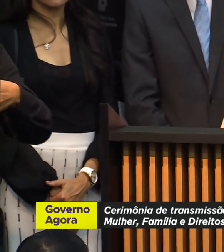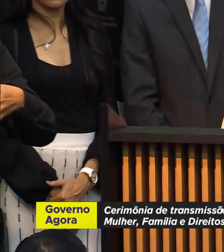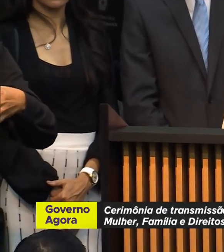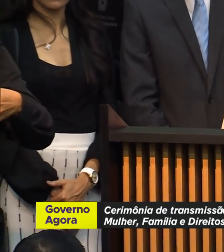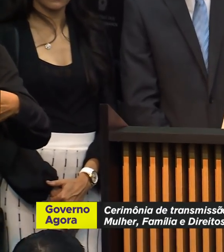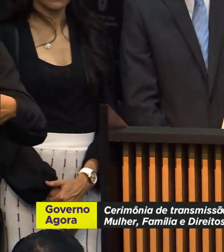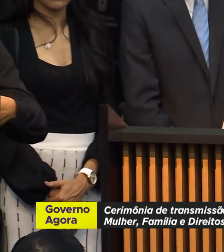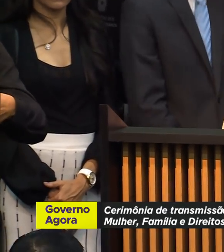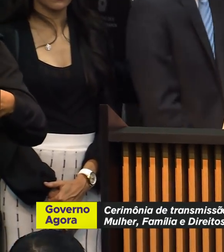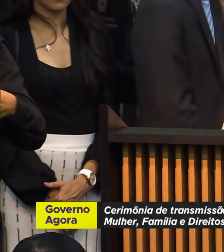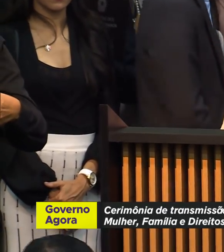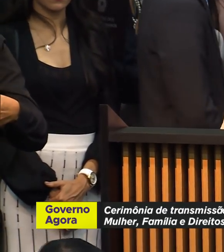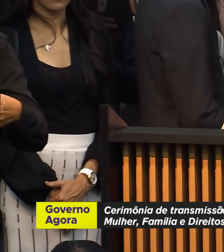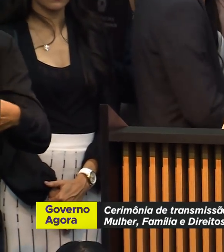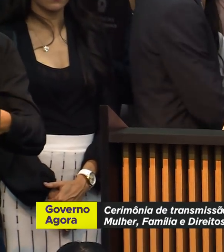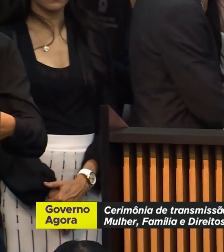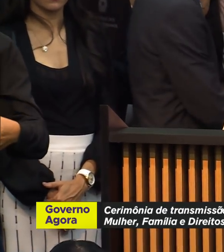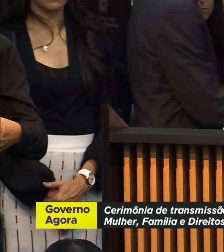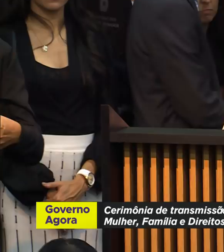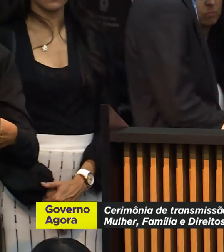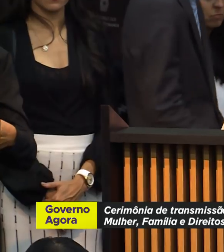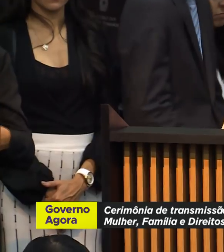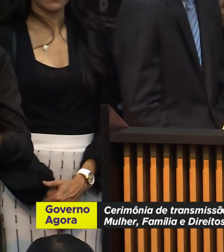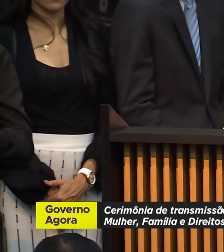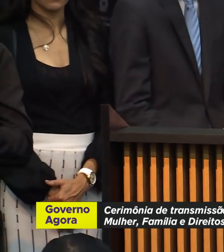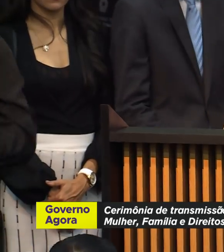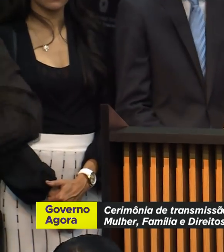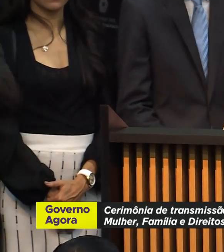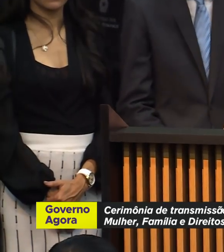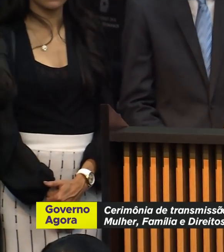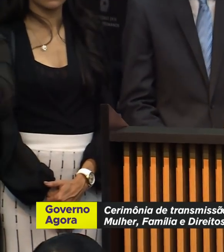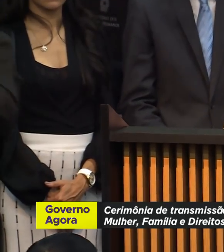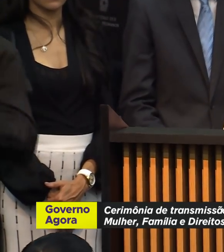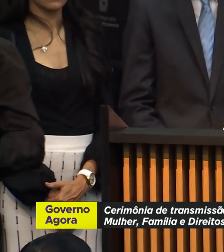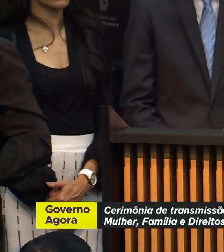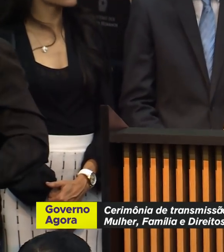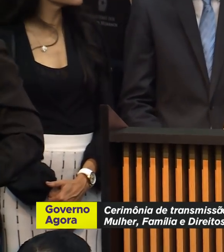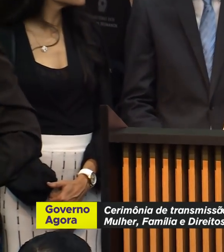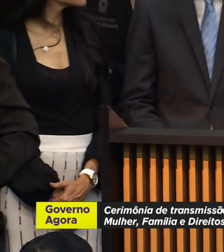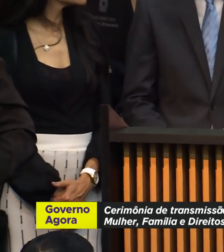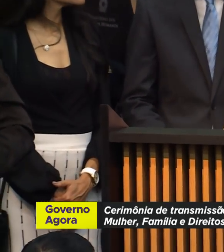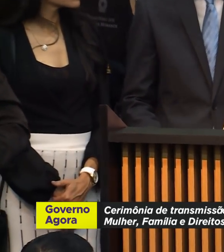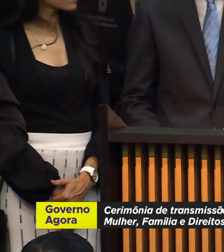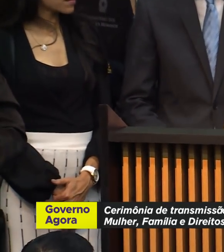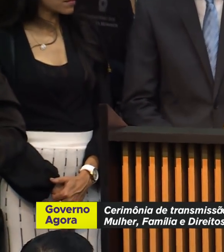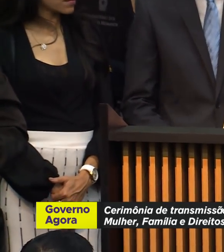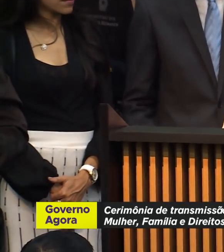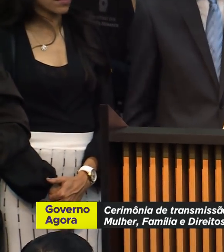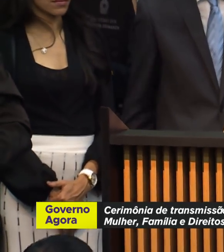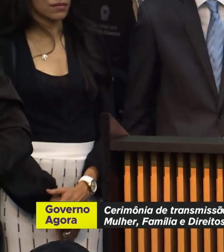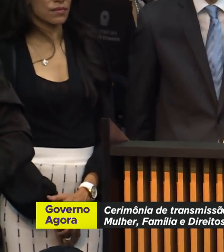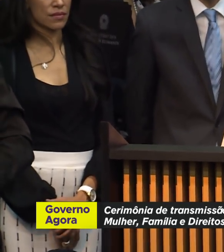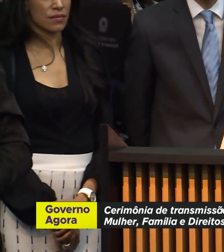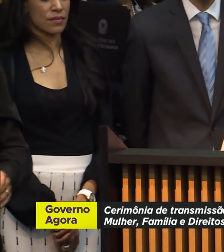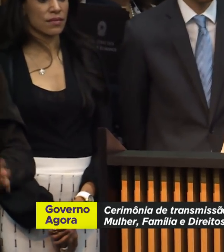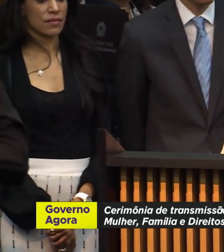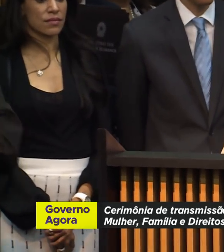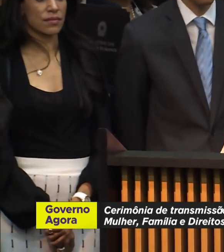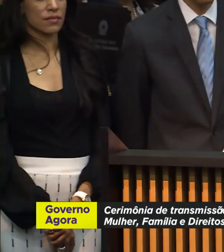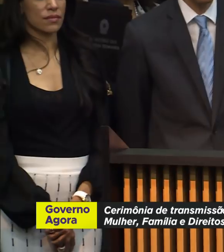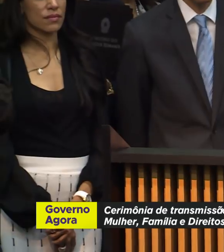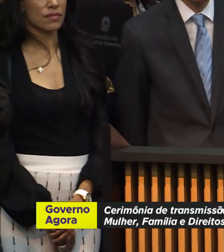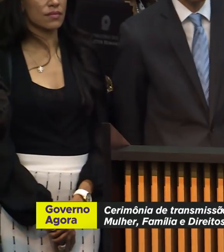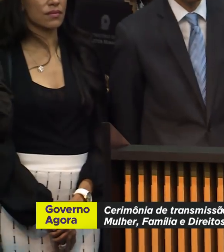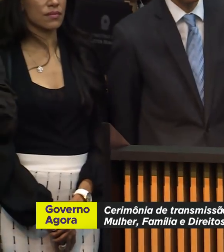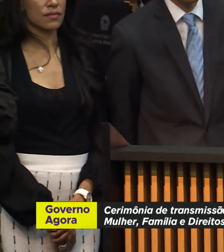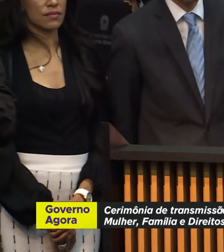escondi, virou manchete de jornal. Nunca falei da minha vida íntima como discurso de Estado. Não